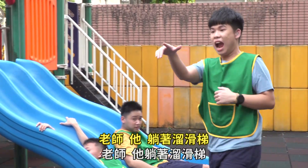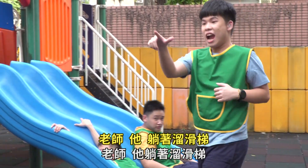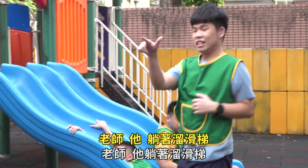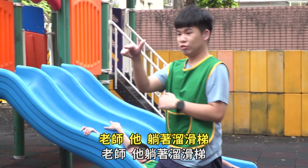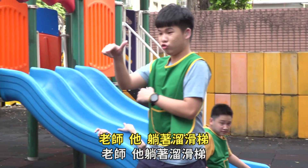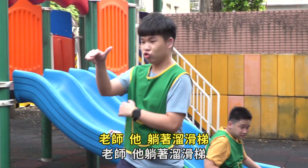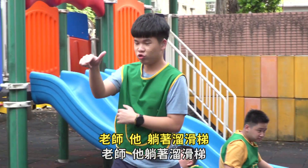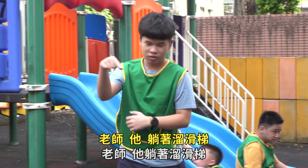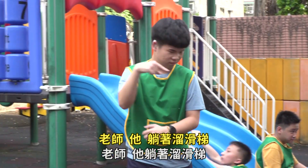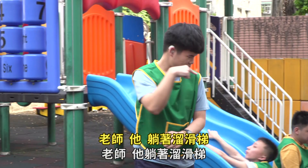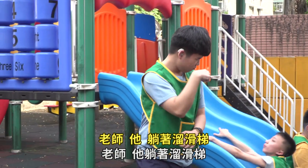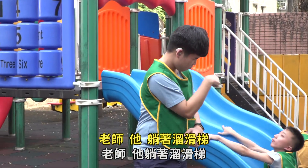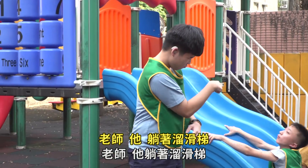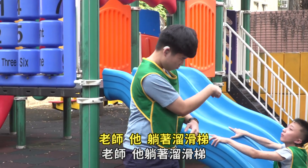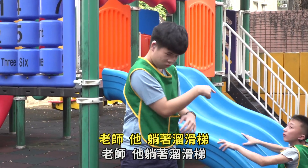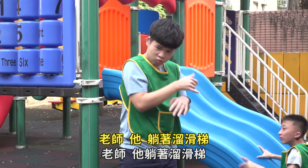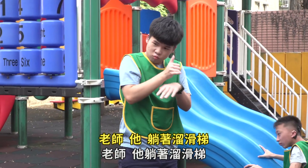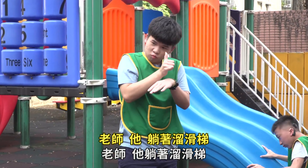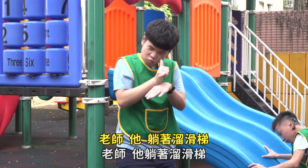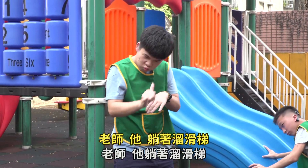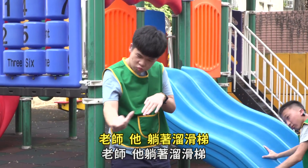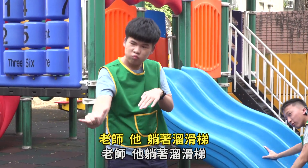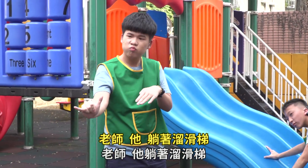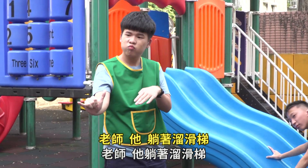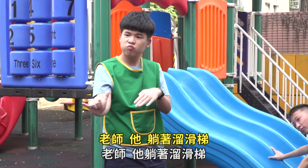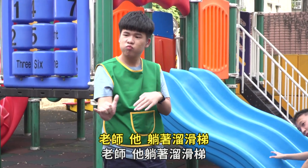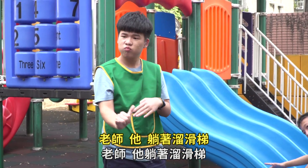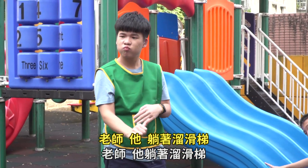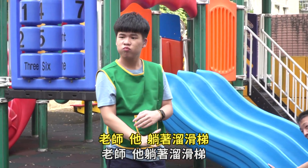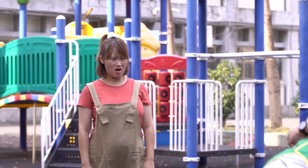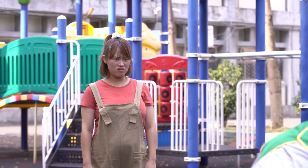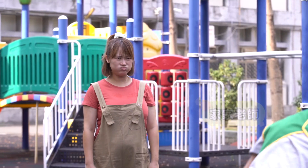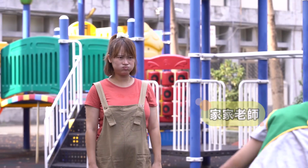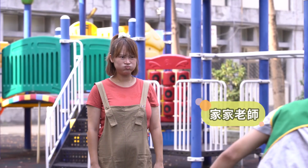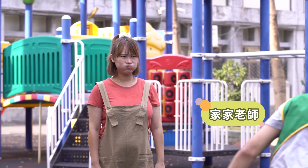老师，他躺着溜滑梯。